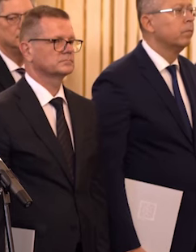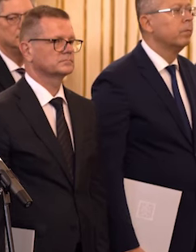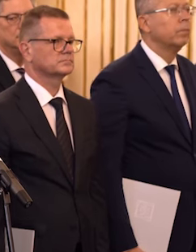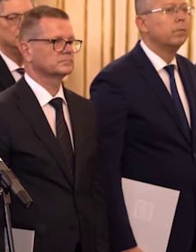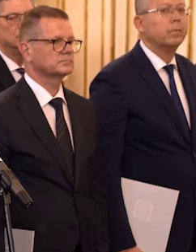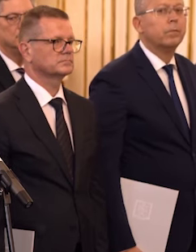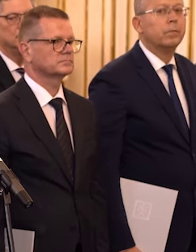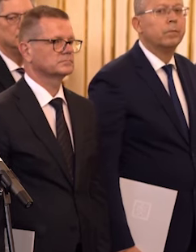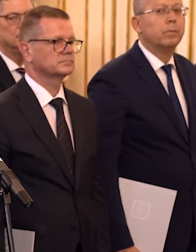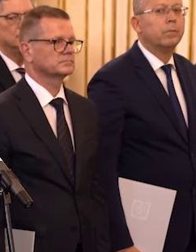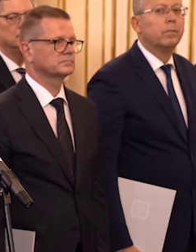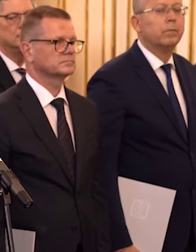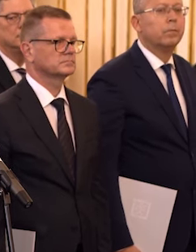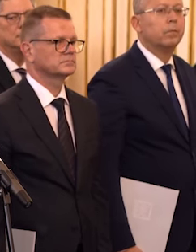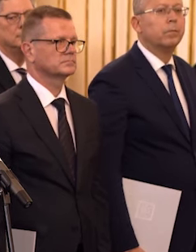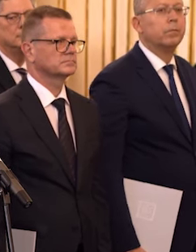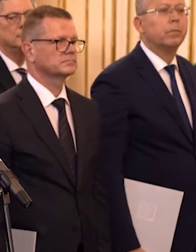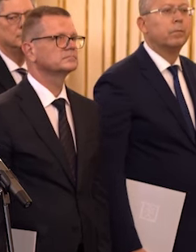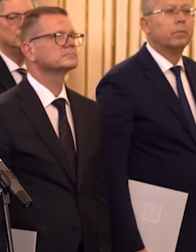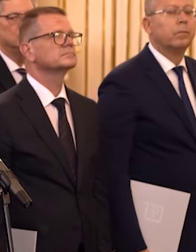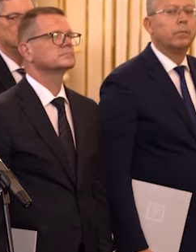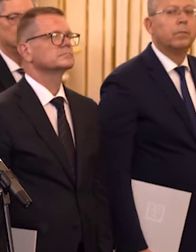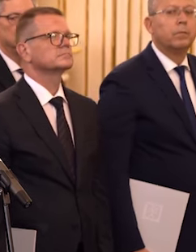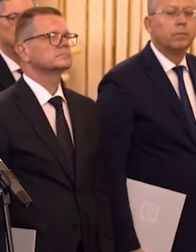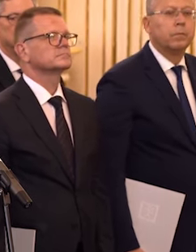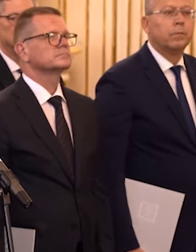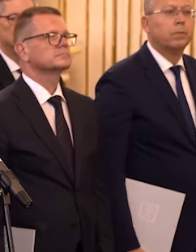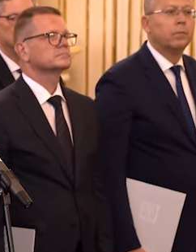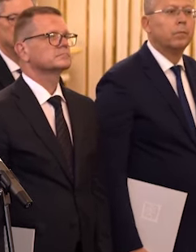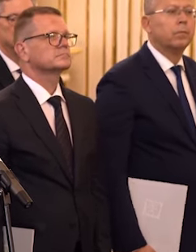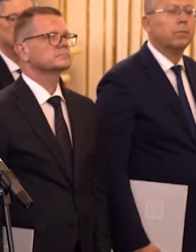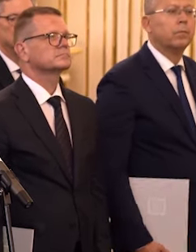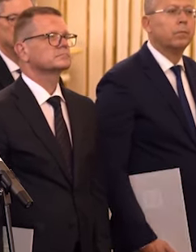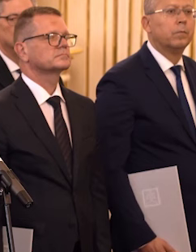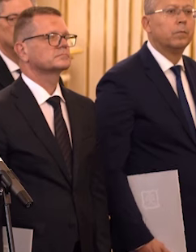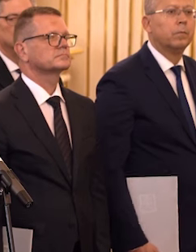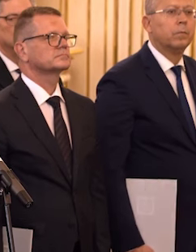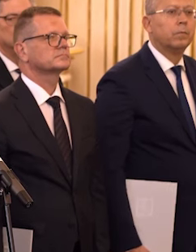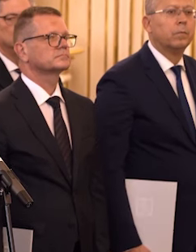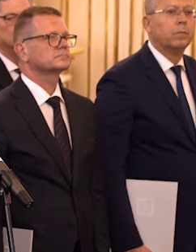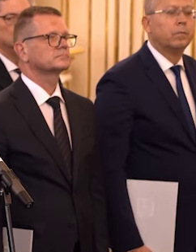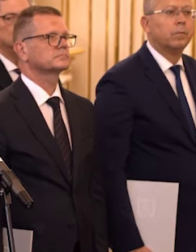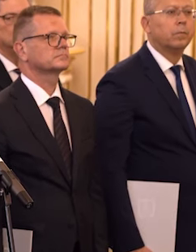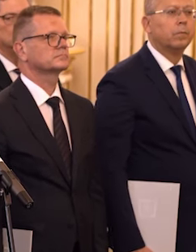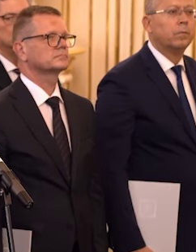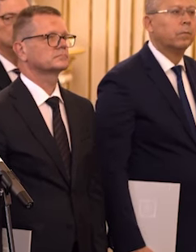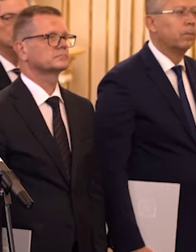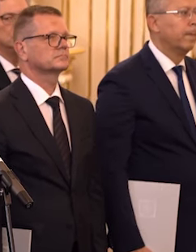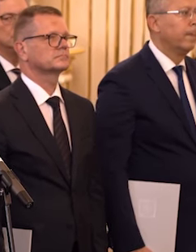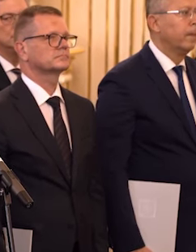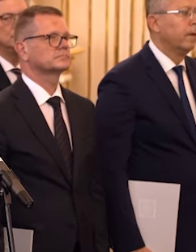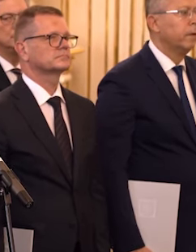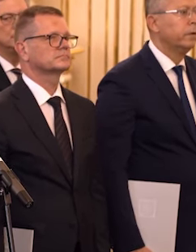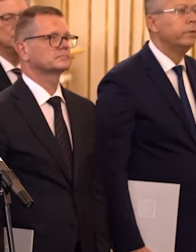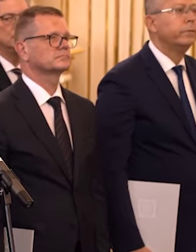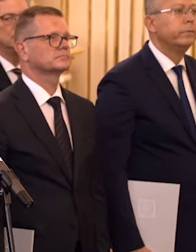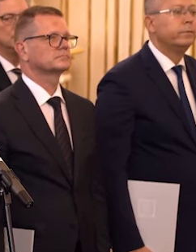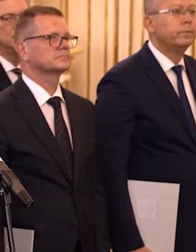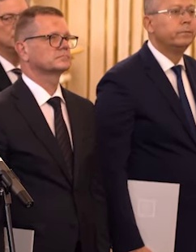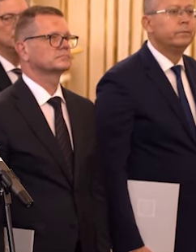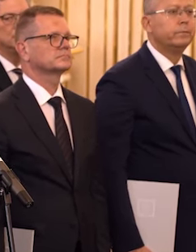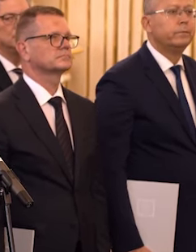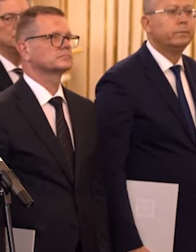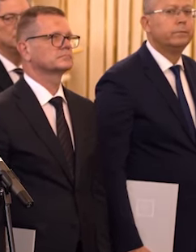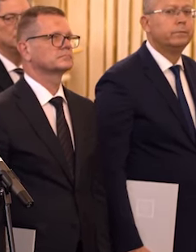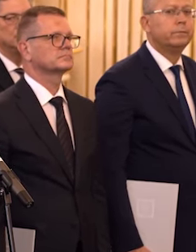údaj, že dnes som skladal 10. sľub ako poslanec Národnej rady a pred niekoľkými minútami